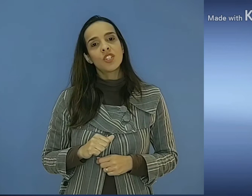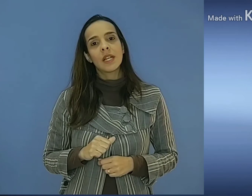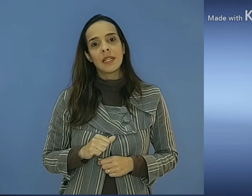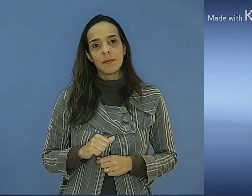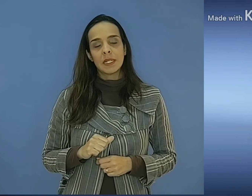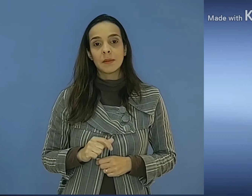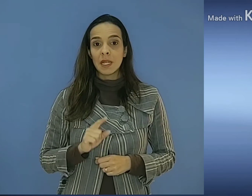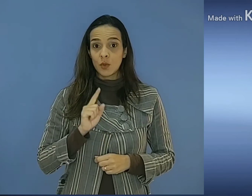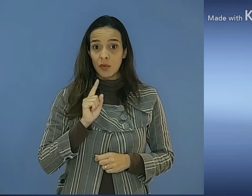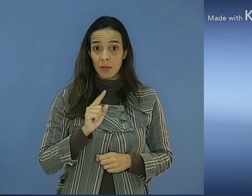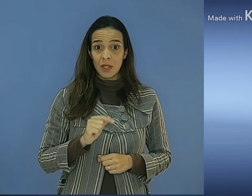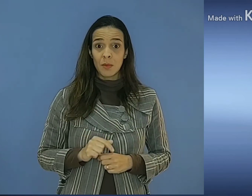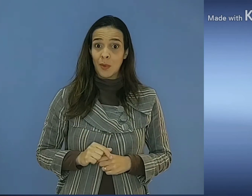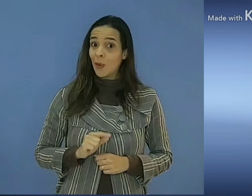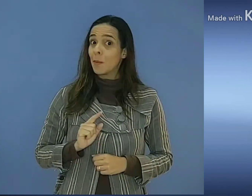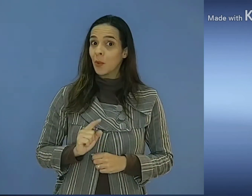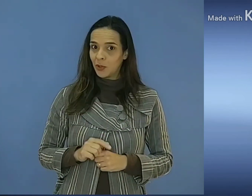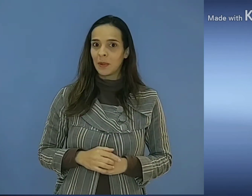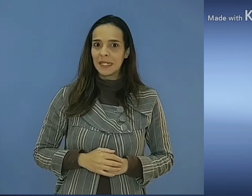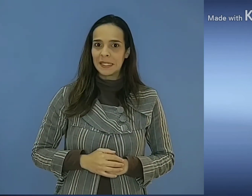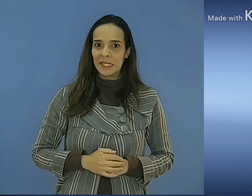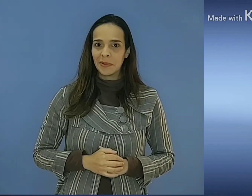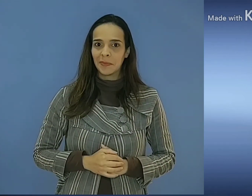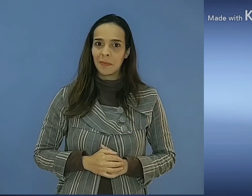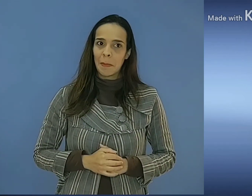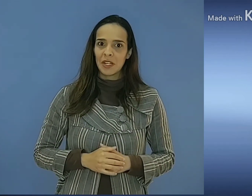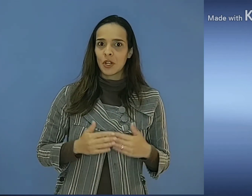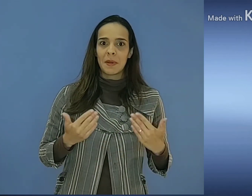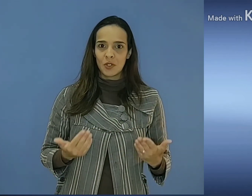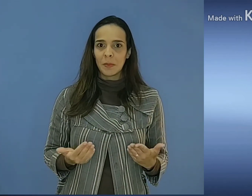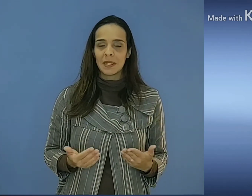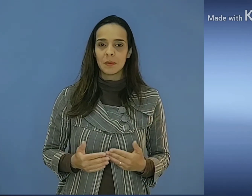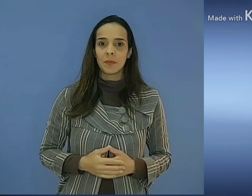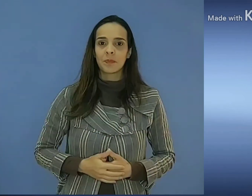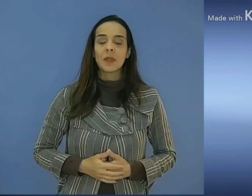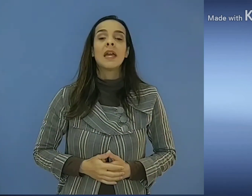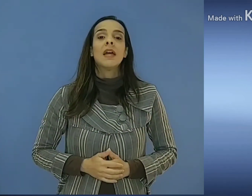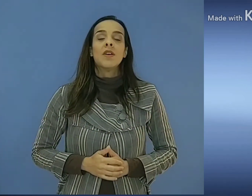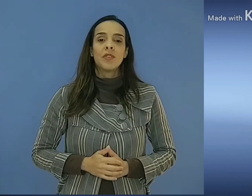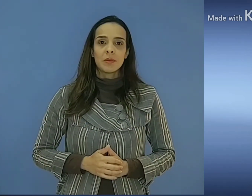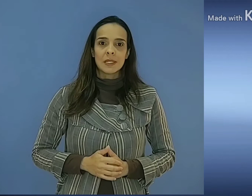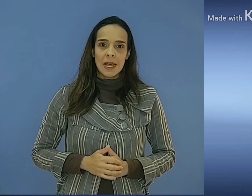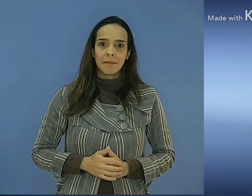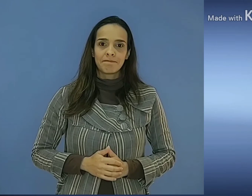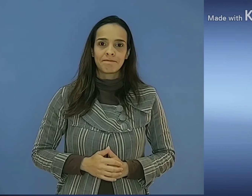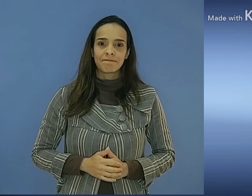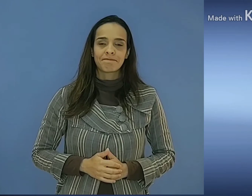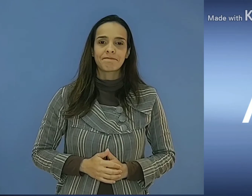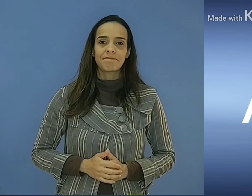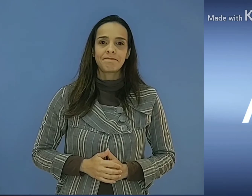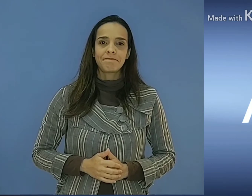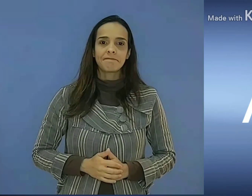é diferente da Libras, mas o alfabeto manual é muito parecido, praticamente o mesmo. Vamos